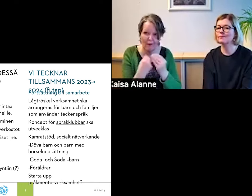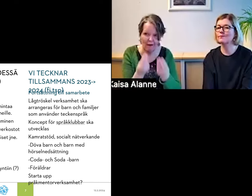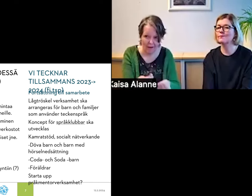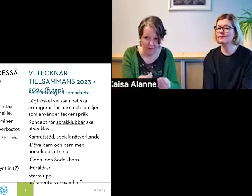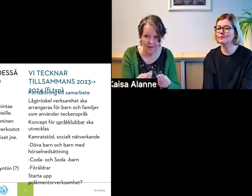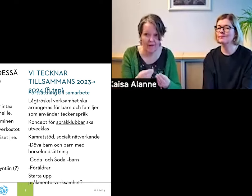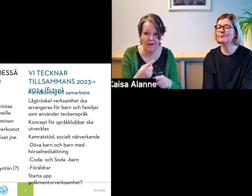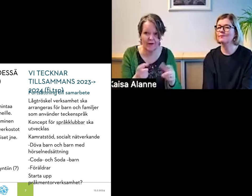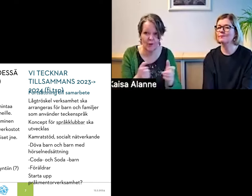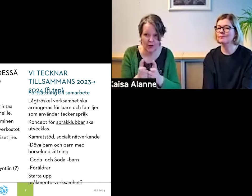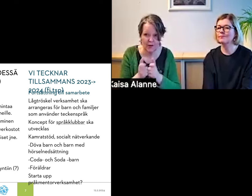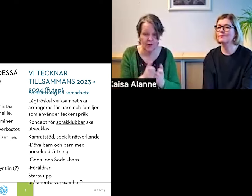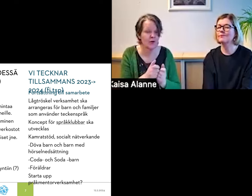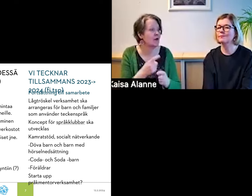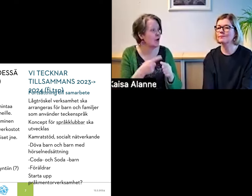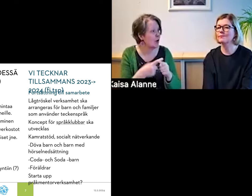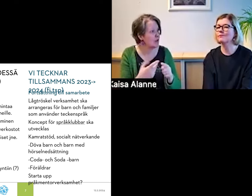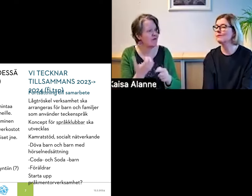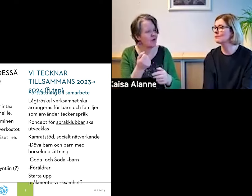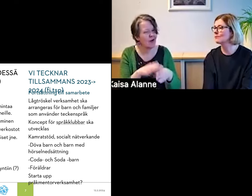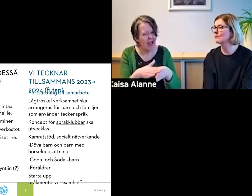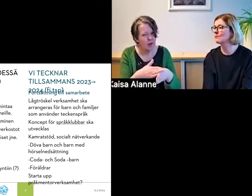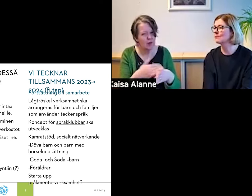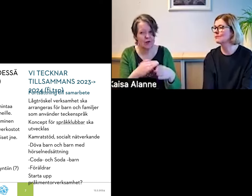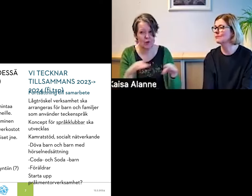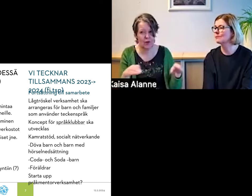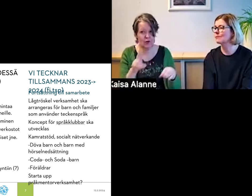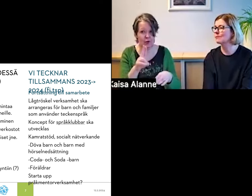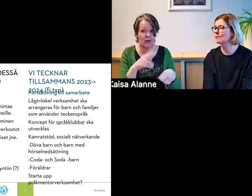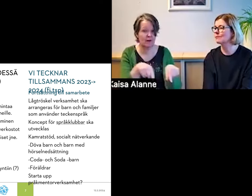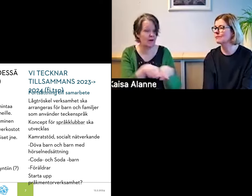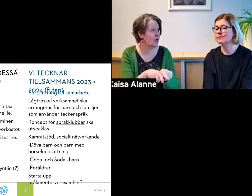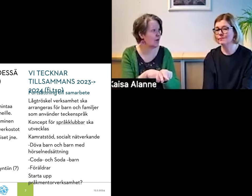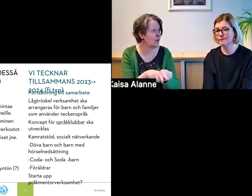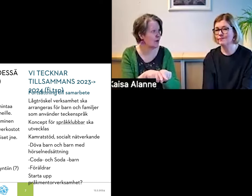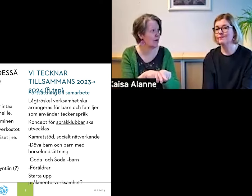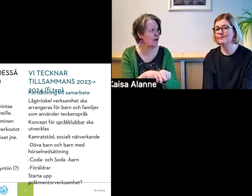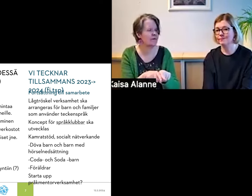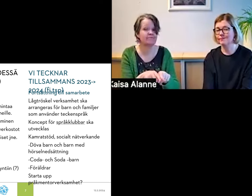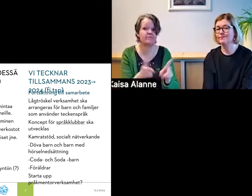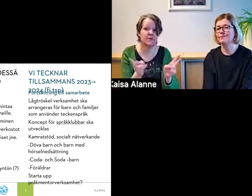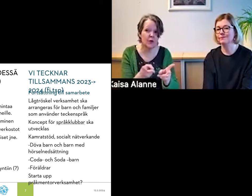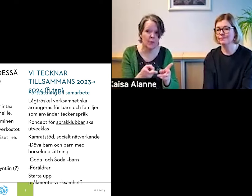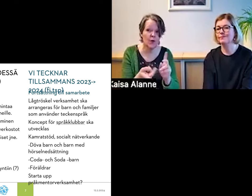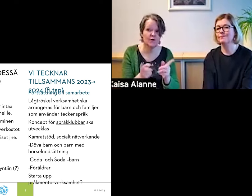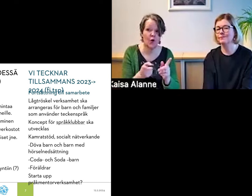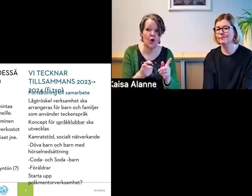Kukella pysähtyy. No niin. Anteeksi, Pikke. No niin, mulla jäi siihen Matti kuule. No mennä.